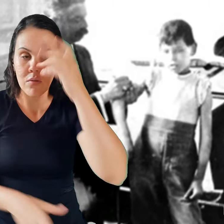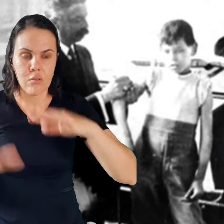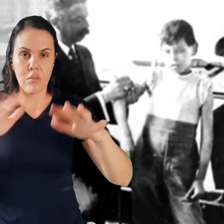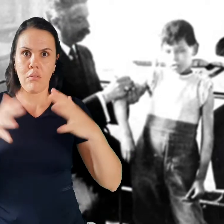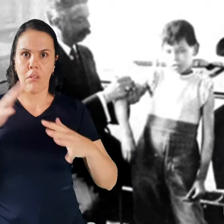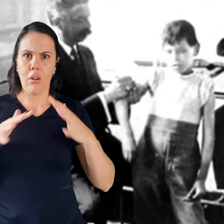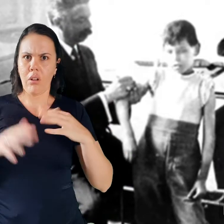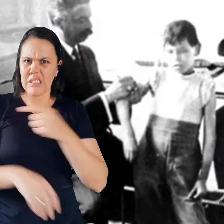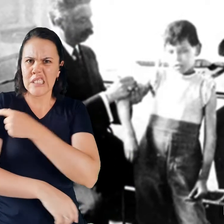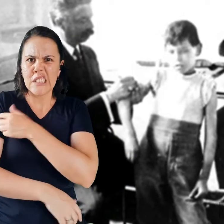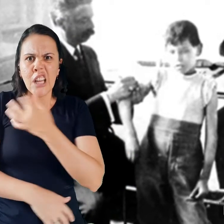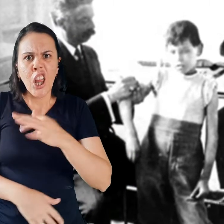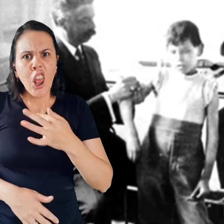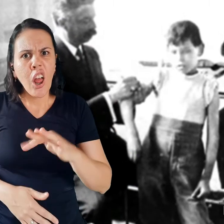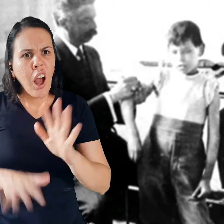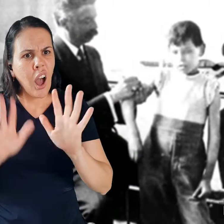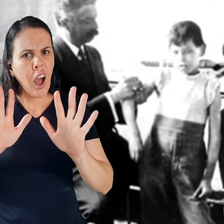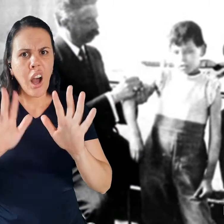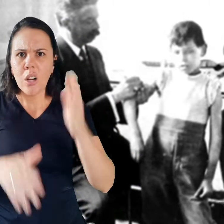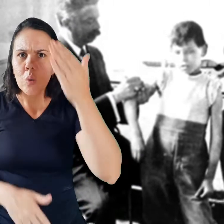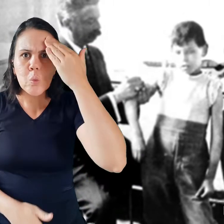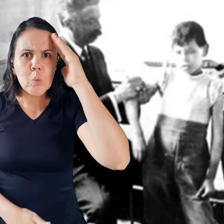preocupadas, não estavam entendendo o que estava acontecendo, o que era aquilo.